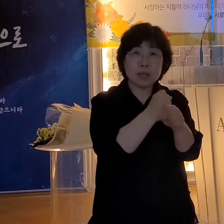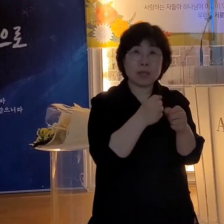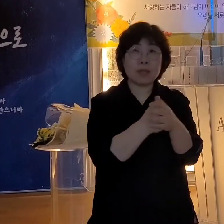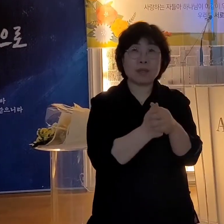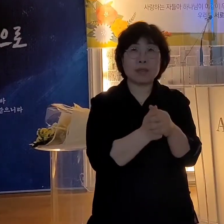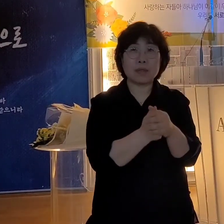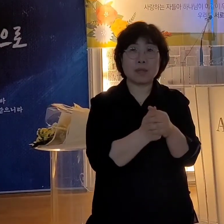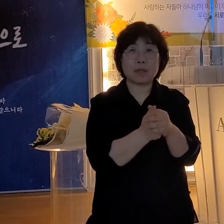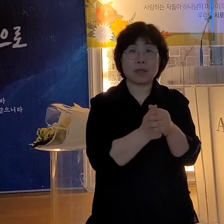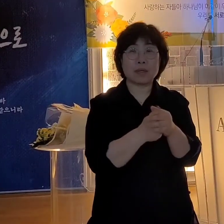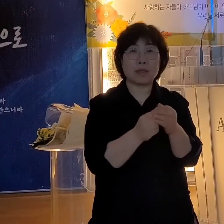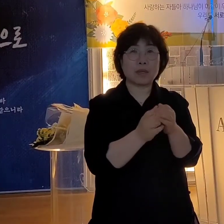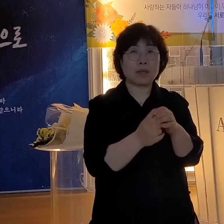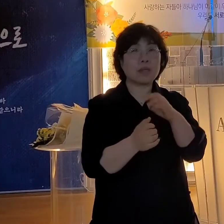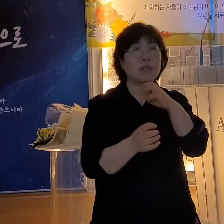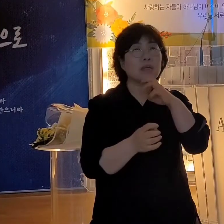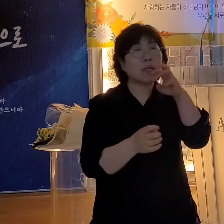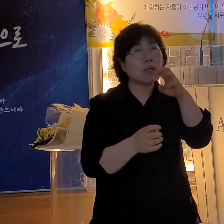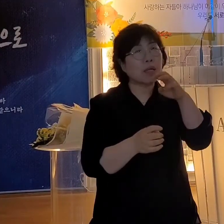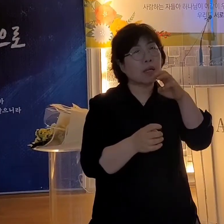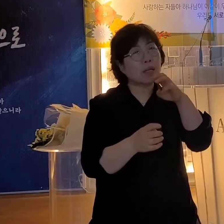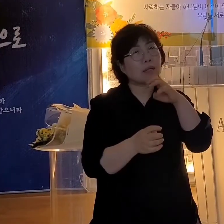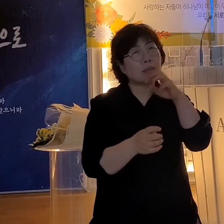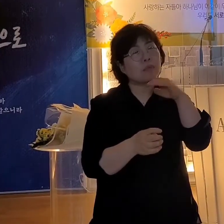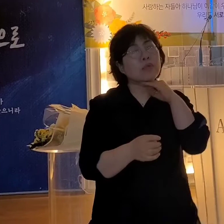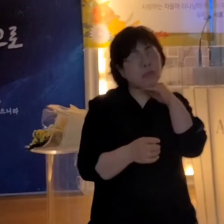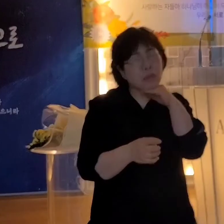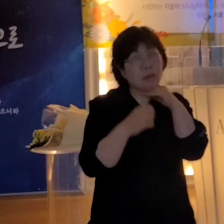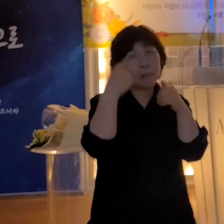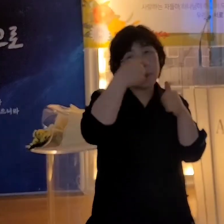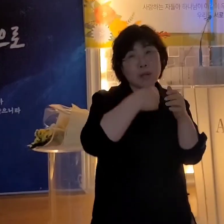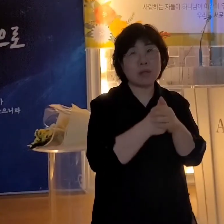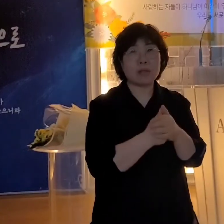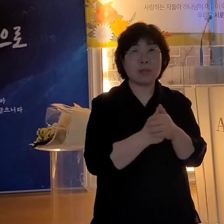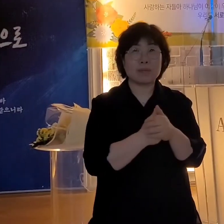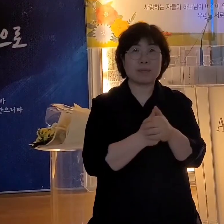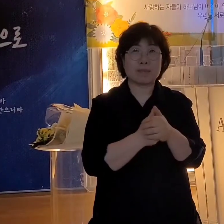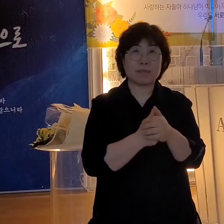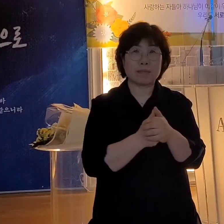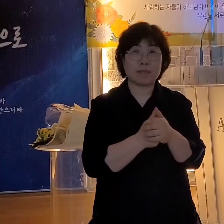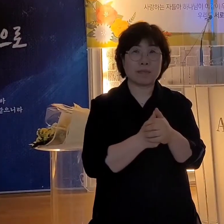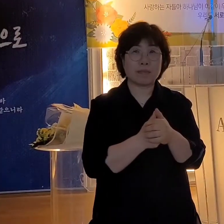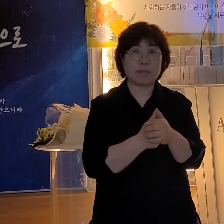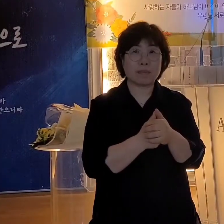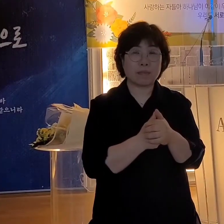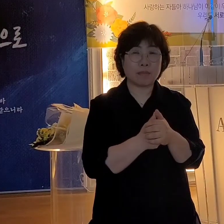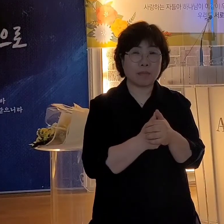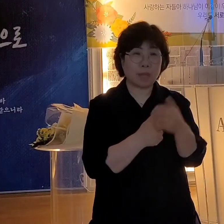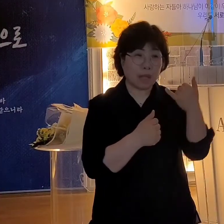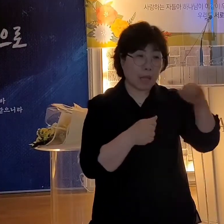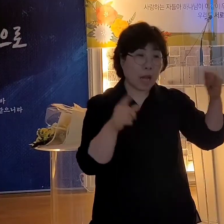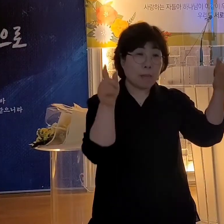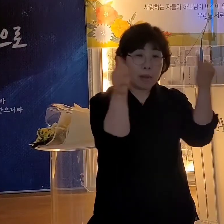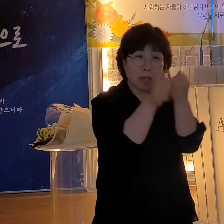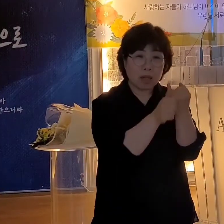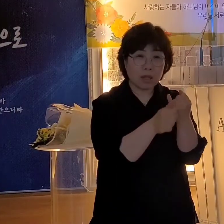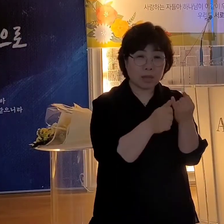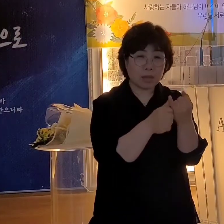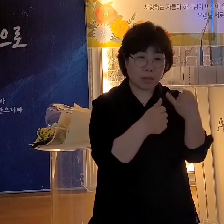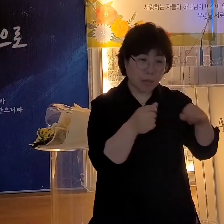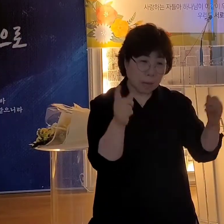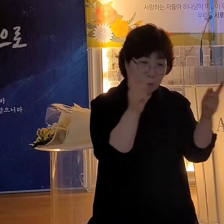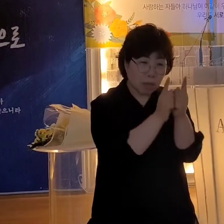30만. 딱 30. 그럼 기다릴게. 빨리 해주세요. 희순아. 너 어디가? 친구 만나.